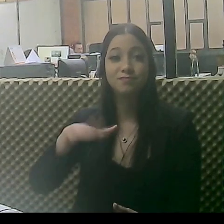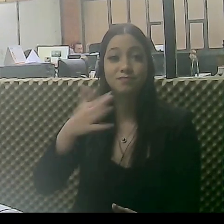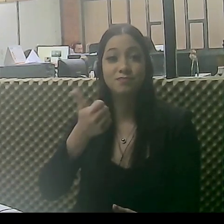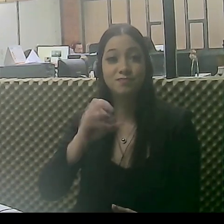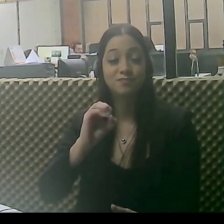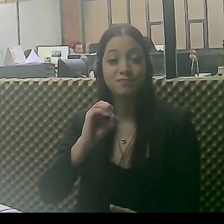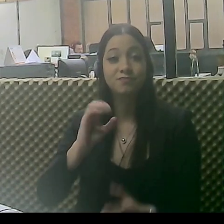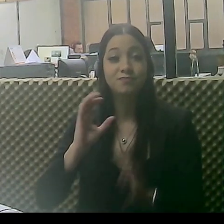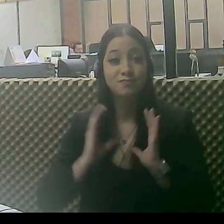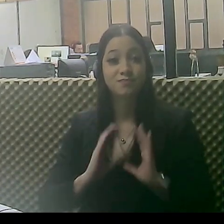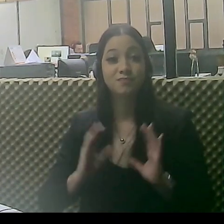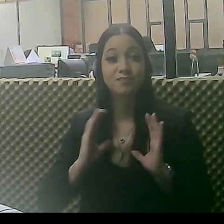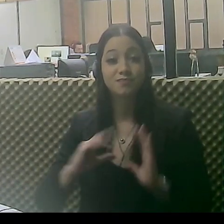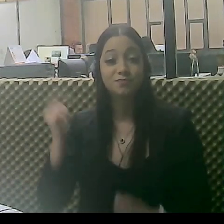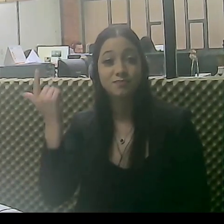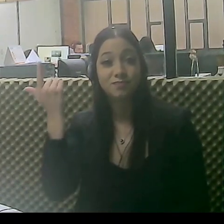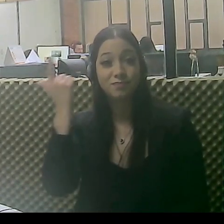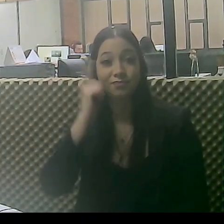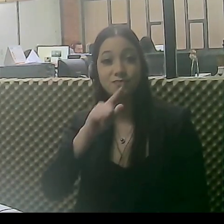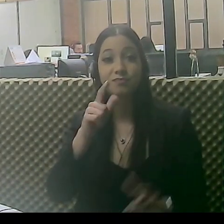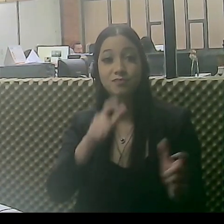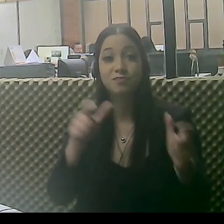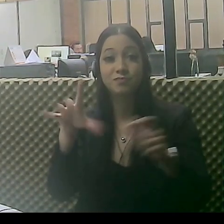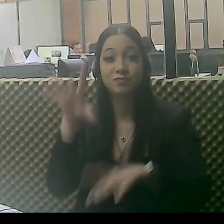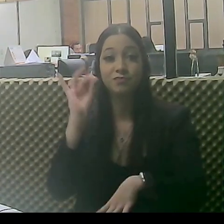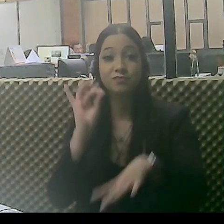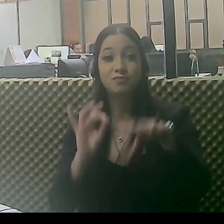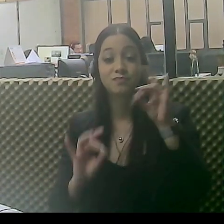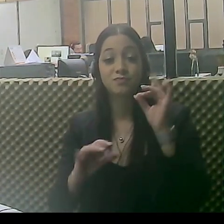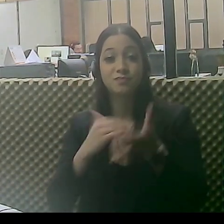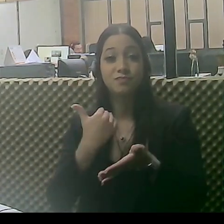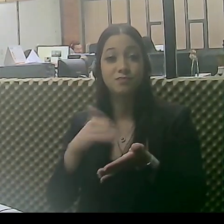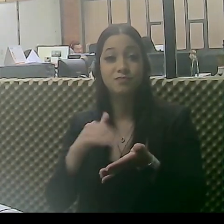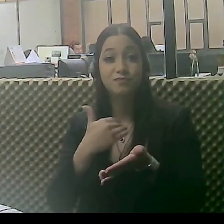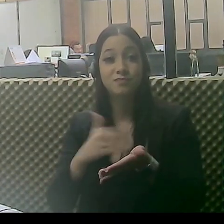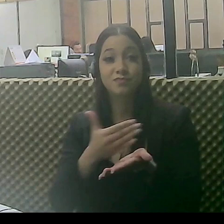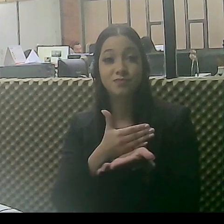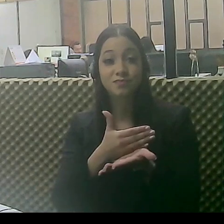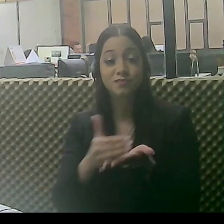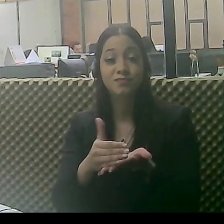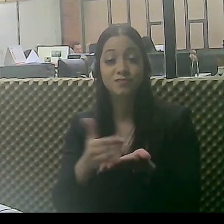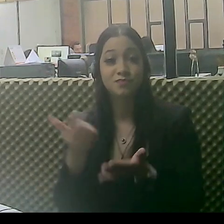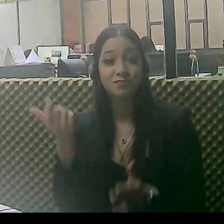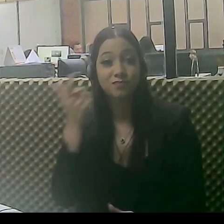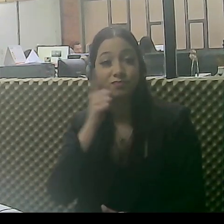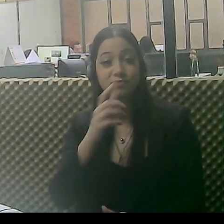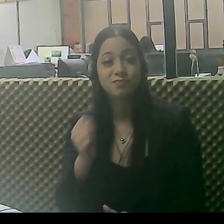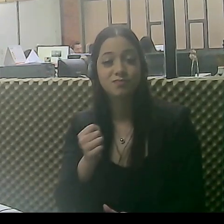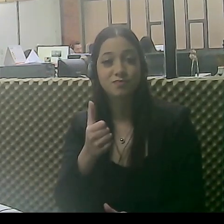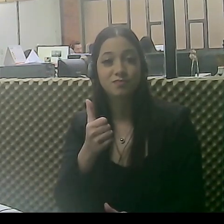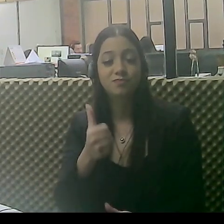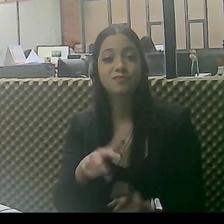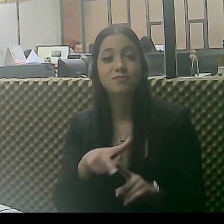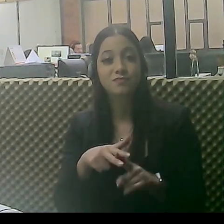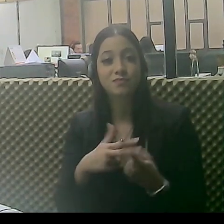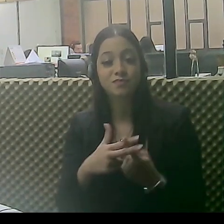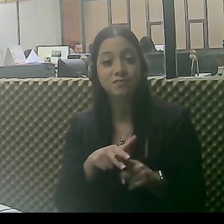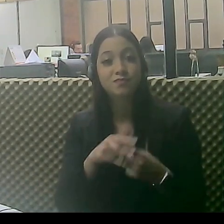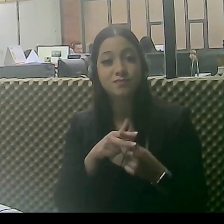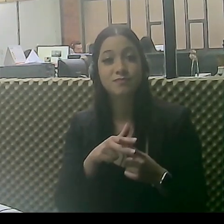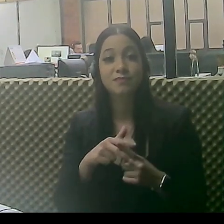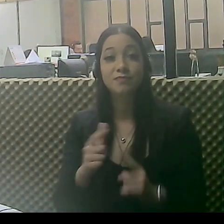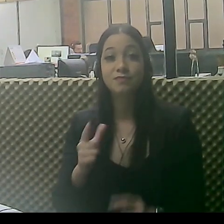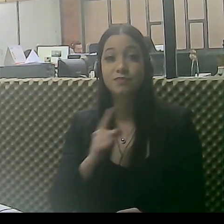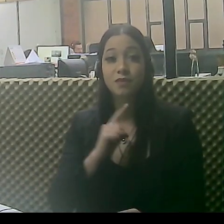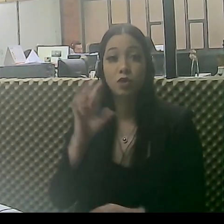praças configuram entre os locais selecionados pela Secretaria para recebimento das primeiras manutenções. Entre elas